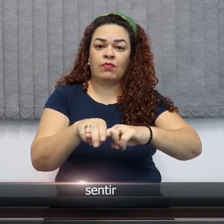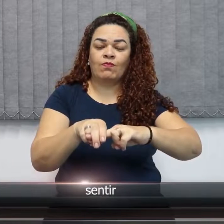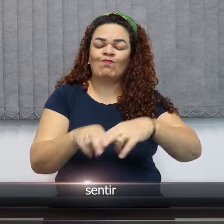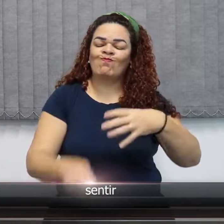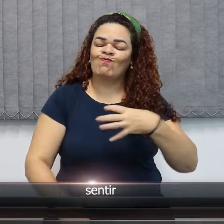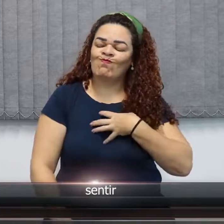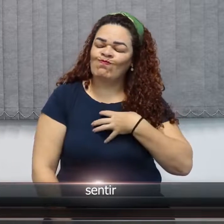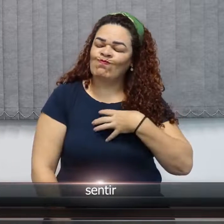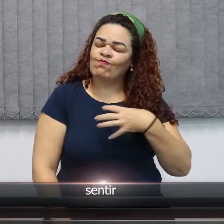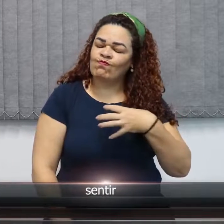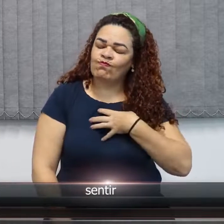sentir,